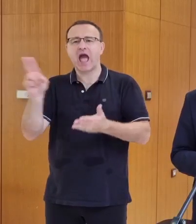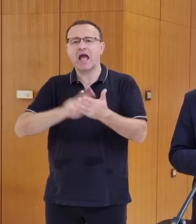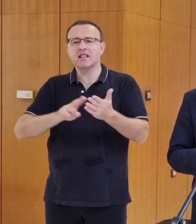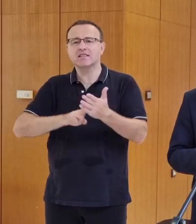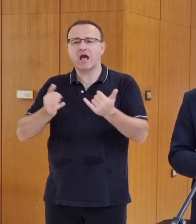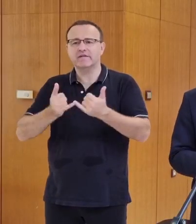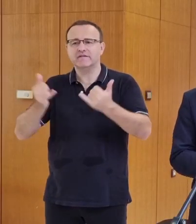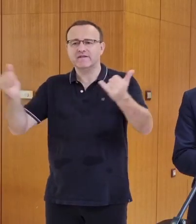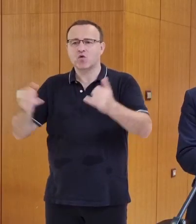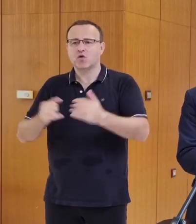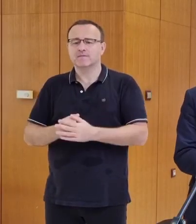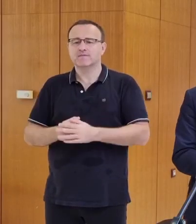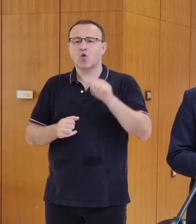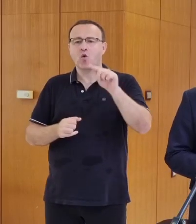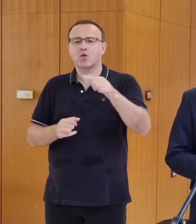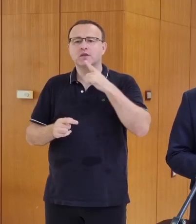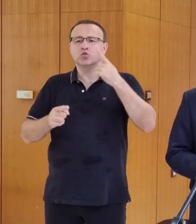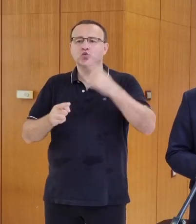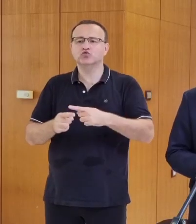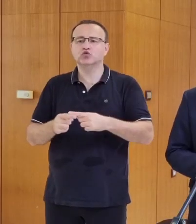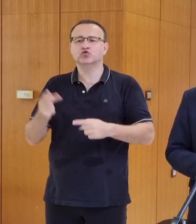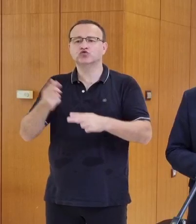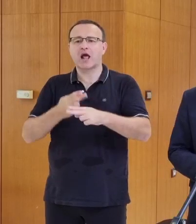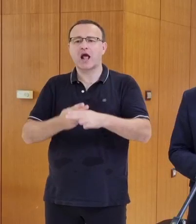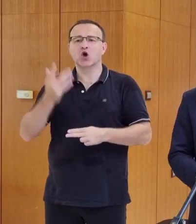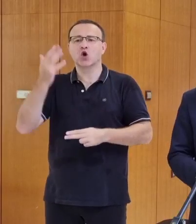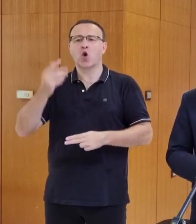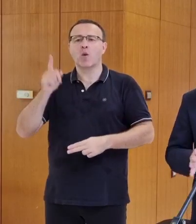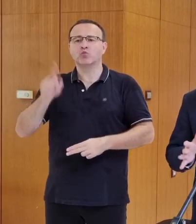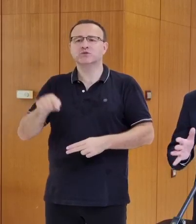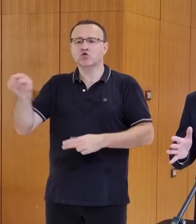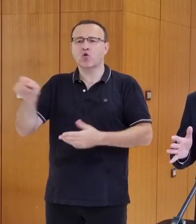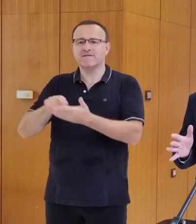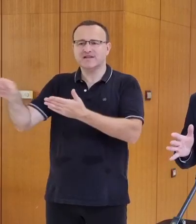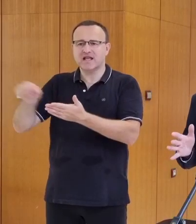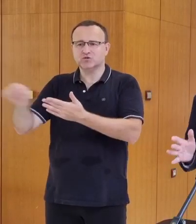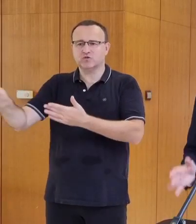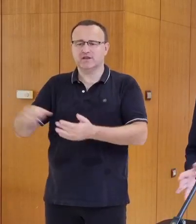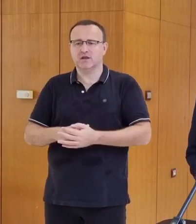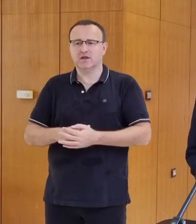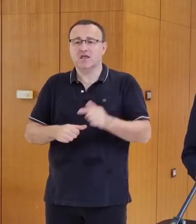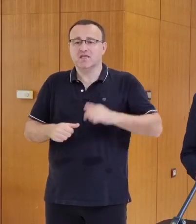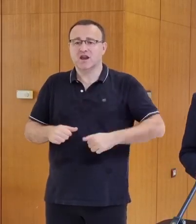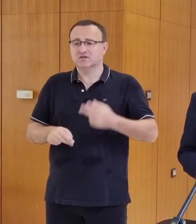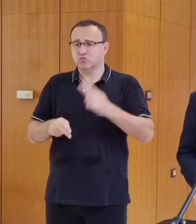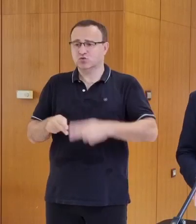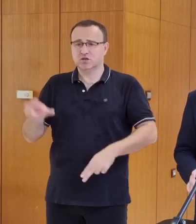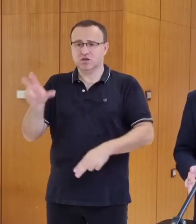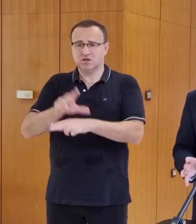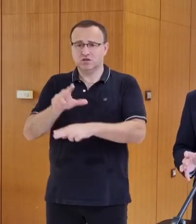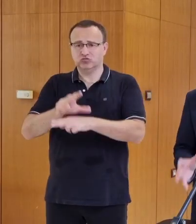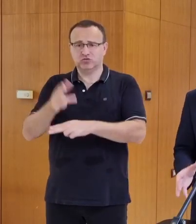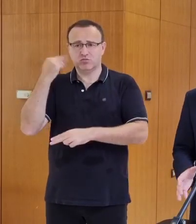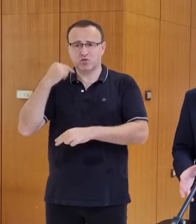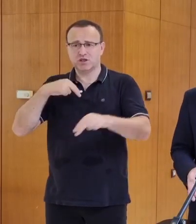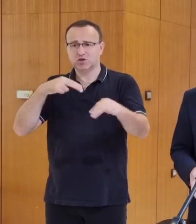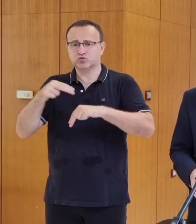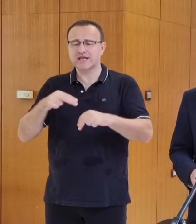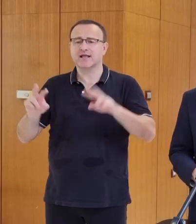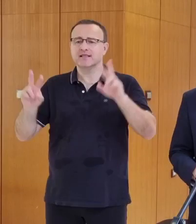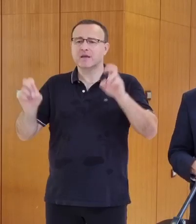determinujú, koľko bude musieť štát dofinancovať. Ale teraz sme sa bavili posledné 3 týždne na tému